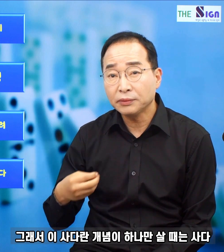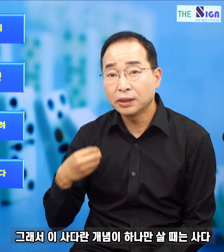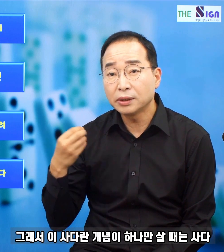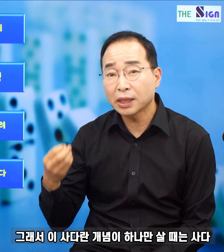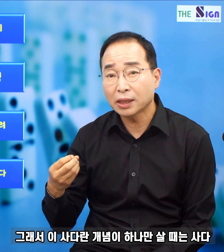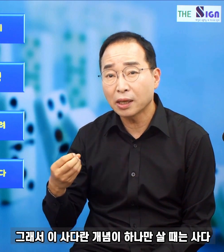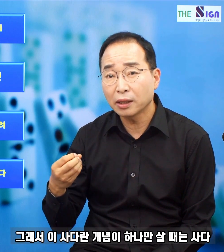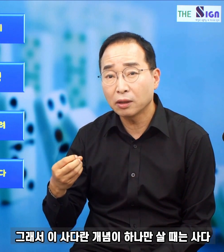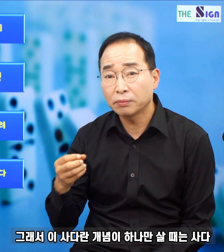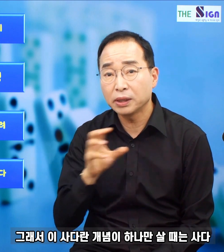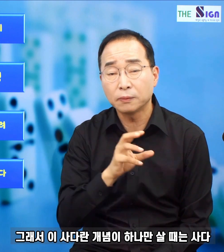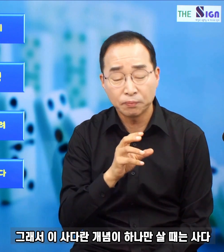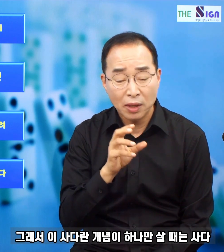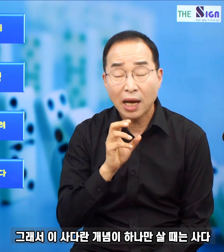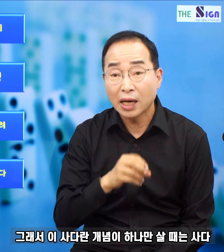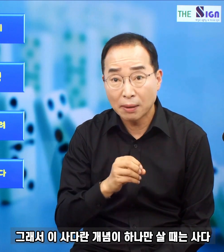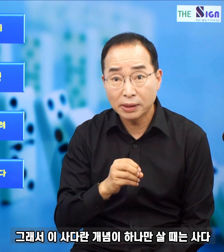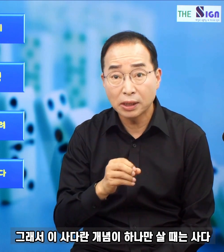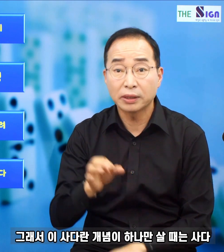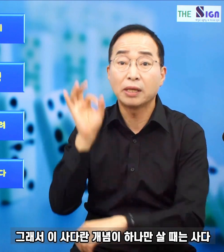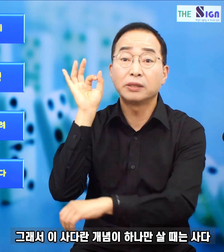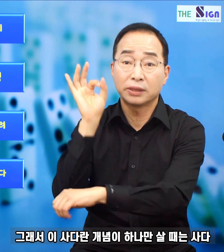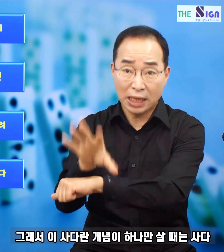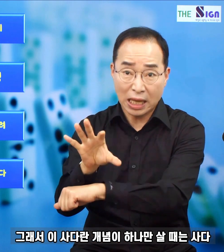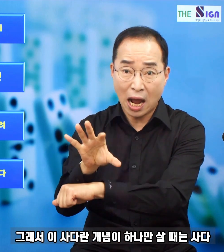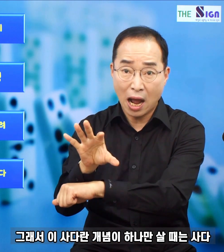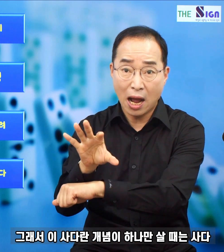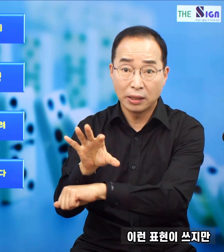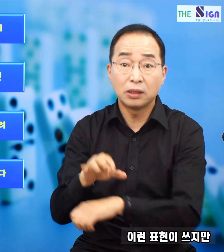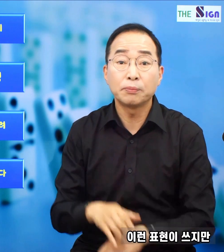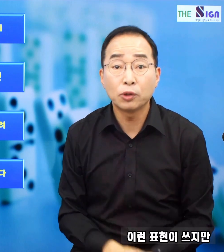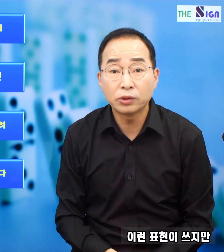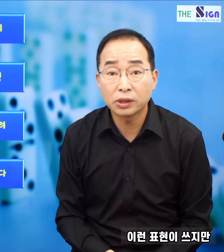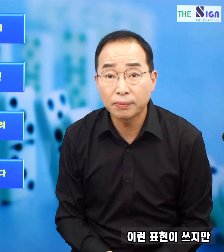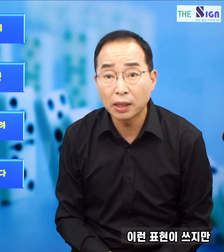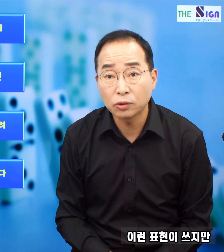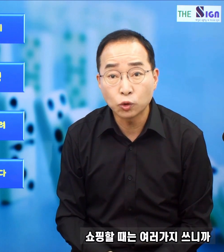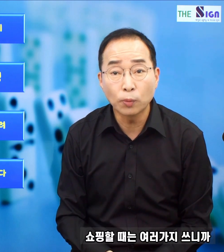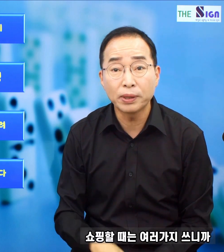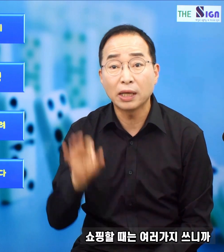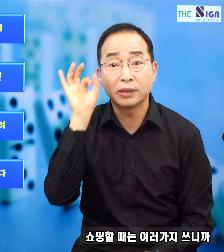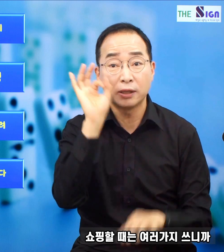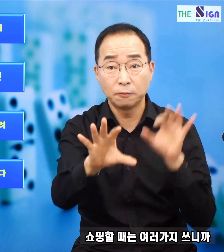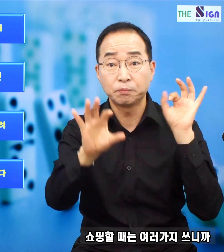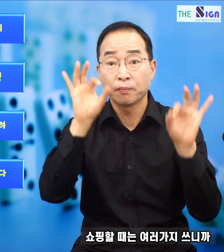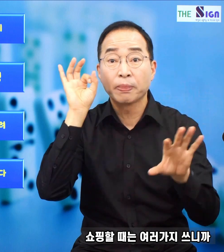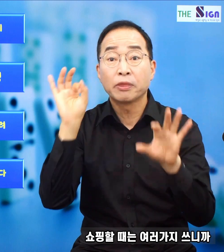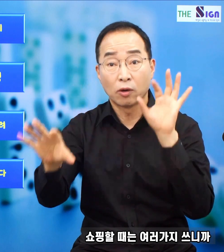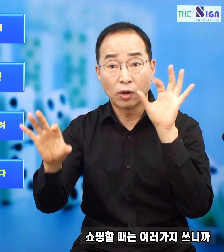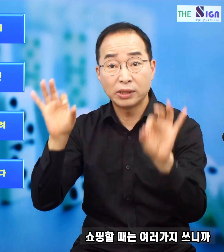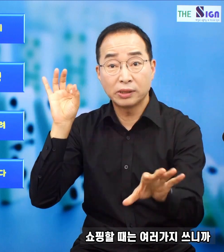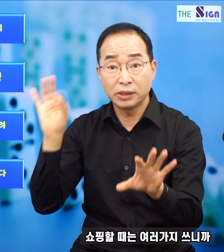이 사다란 개념이 하나만 살 때는 사다 이런 표현 쓰지만 쇼핑할 때는 여러 가지